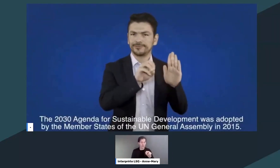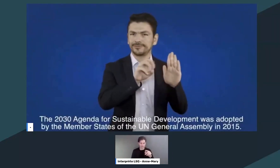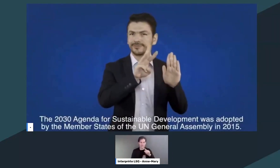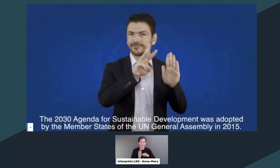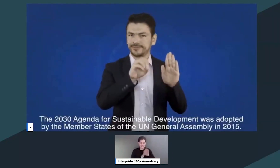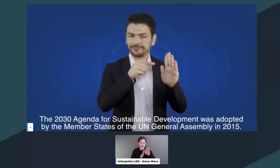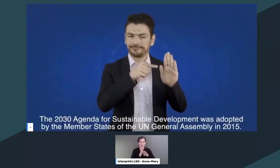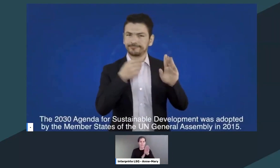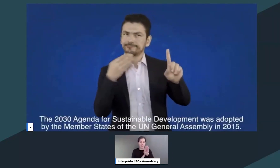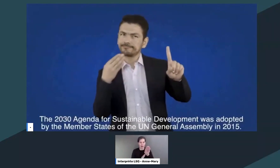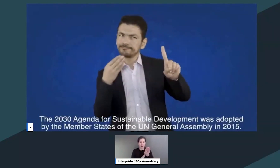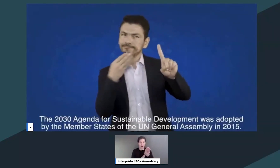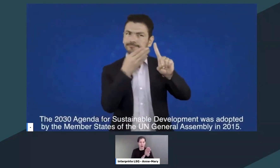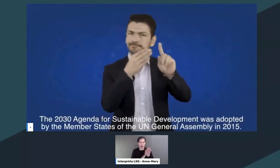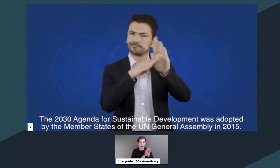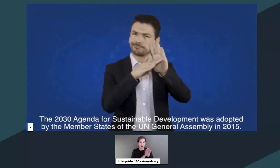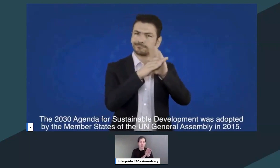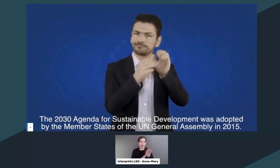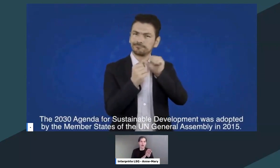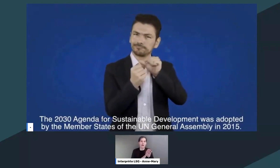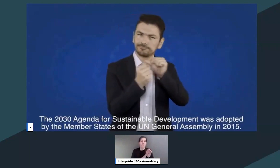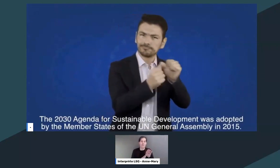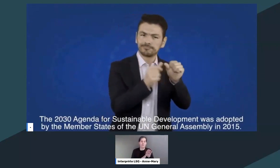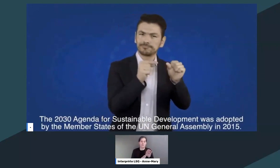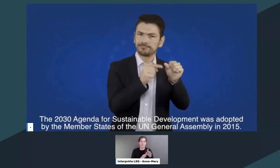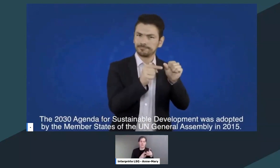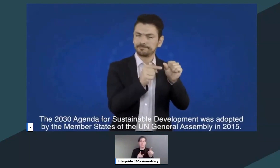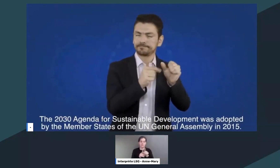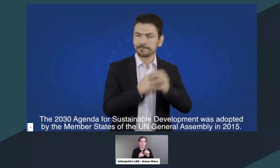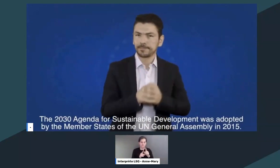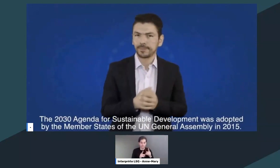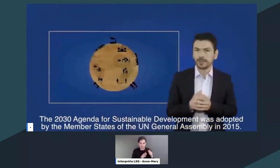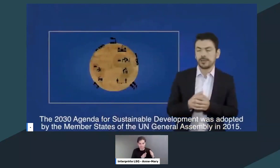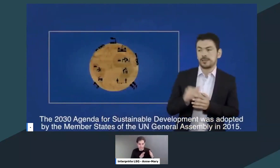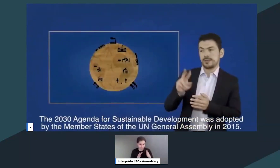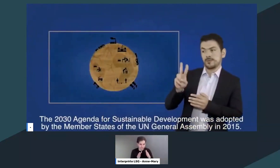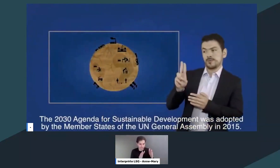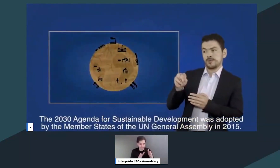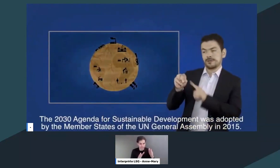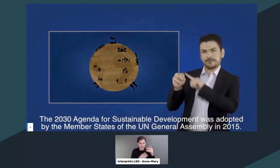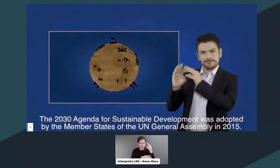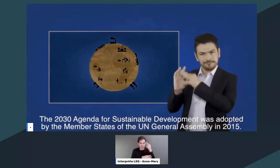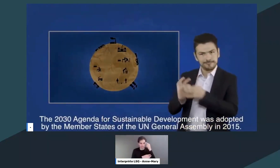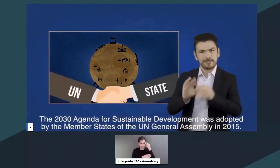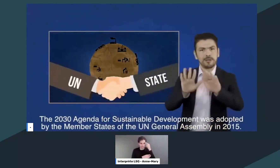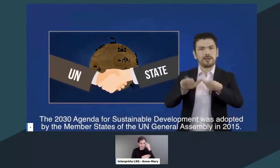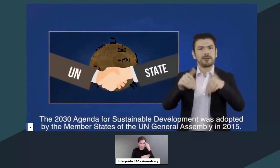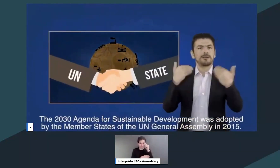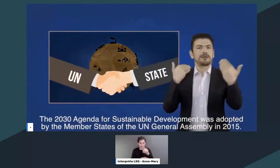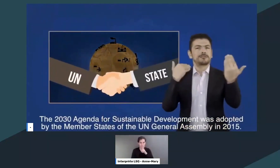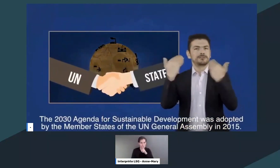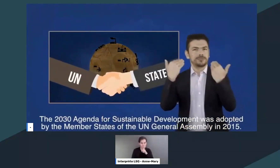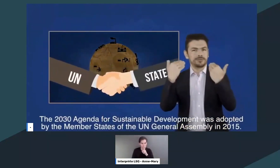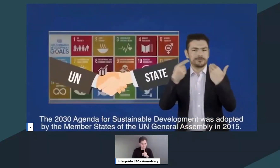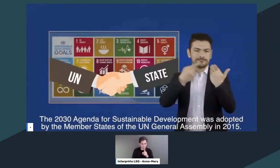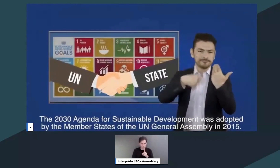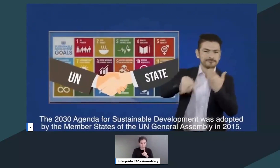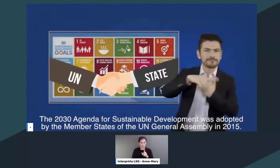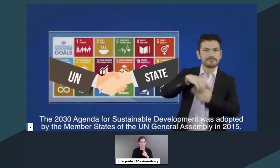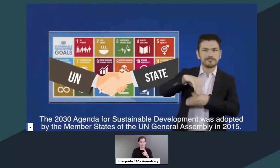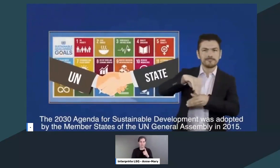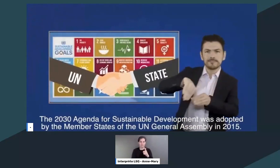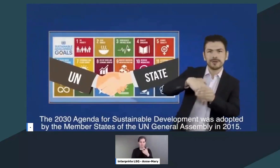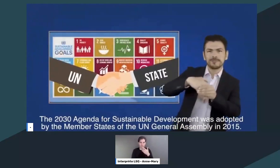Ça démontre justement le déploiement des leaders mondiaux et ça comprend plusieurs pages. C'est un